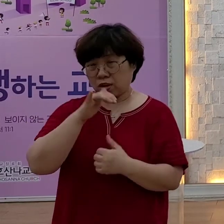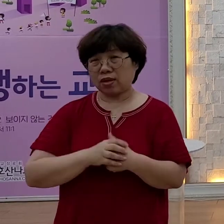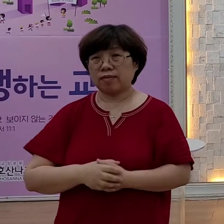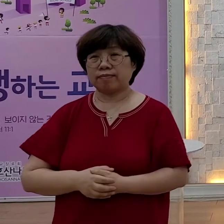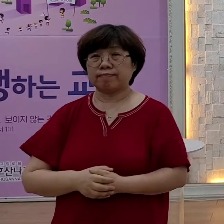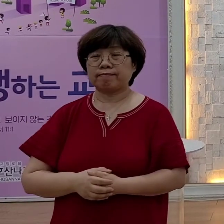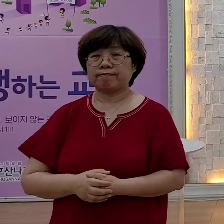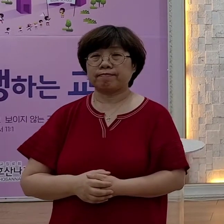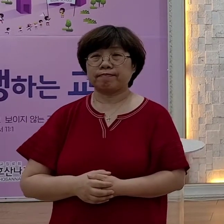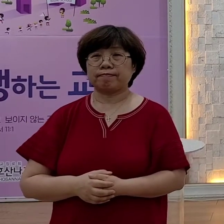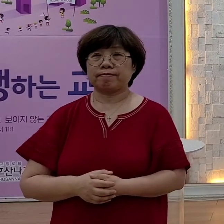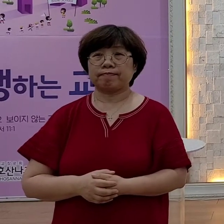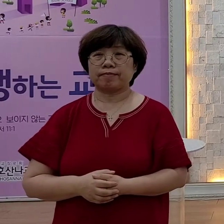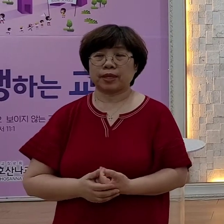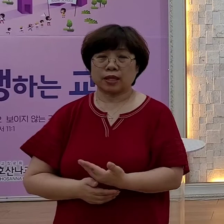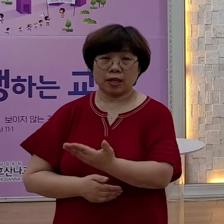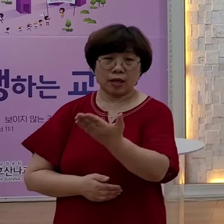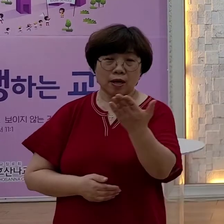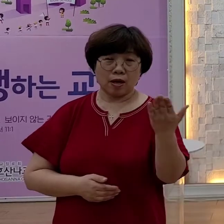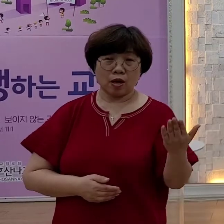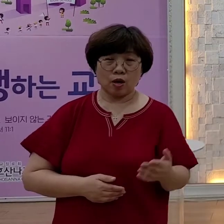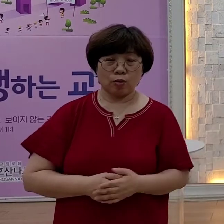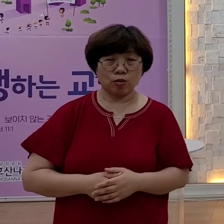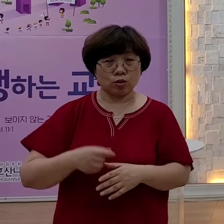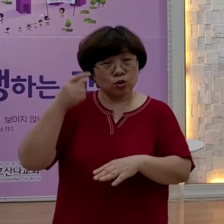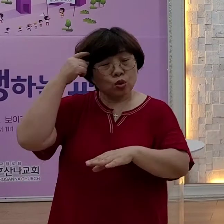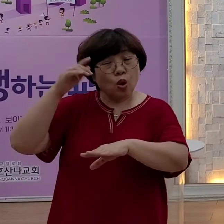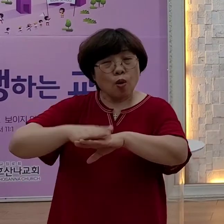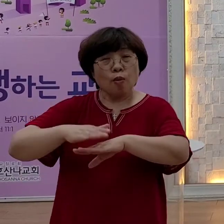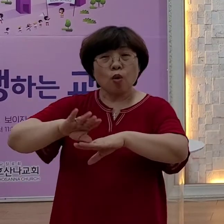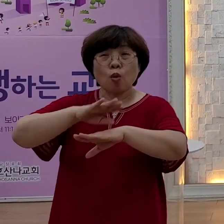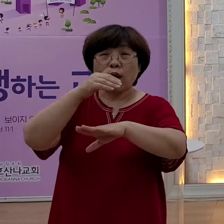됩니다. 여러분, 이 솔로몬은요,